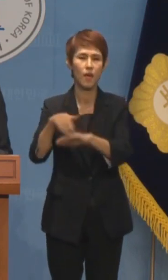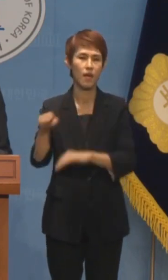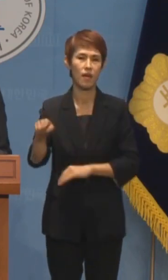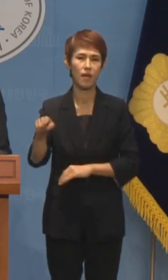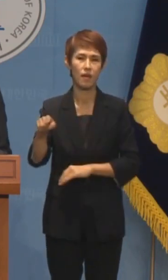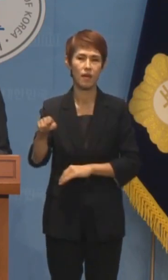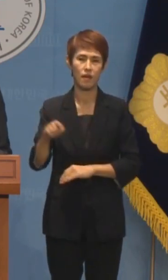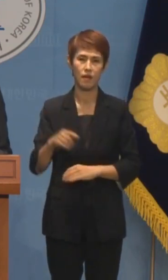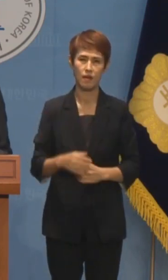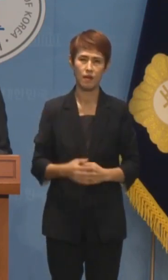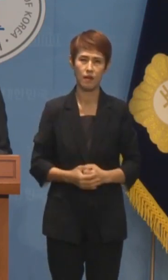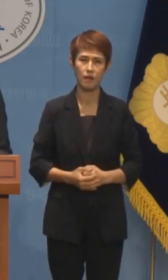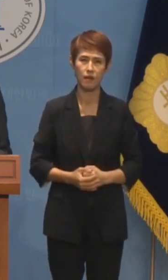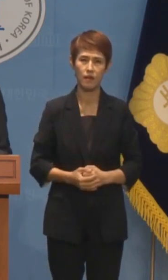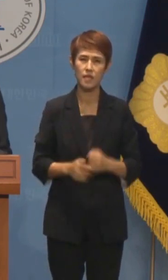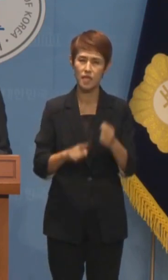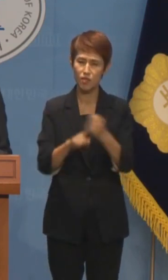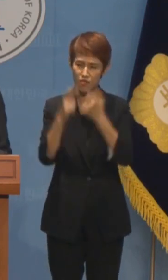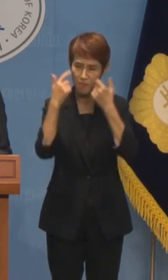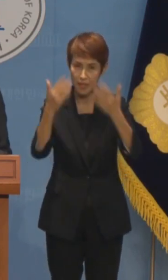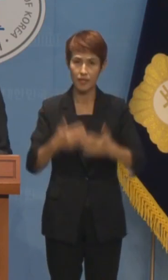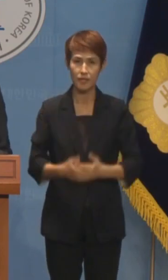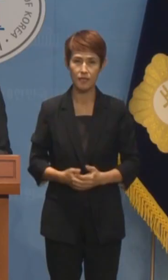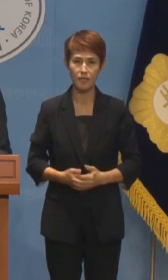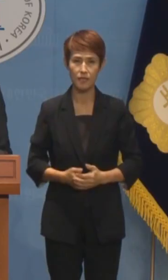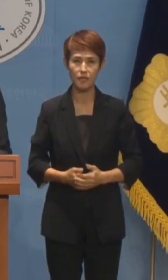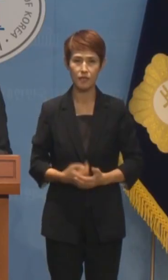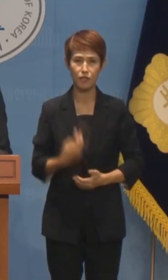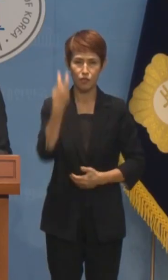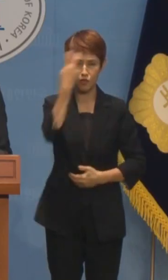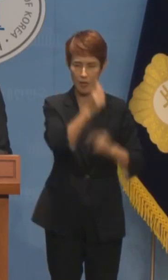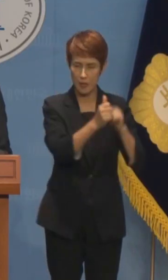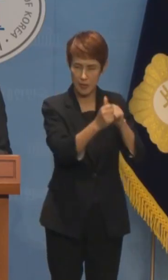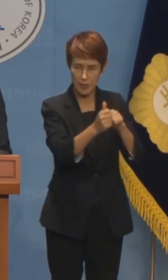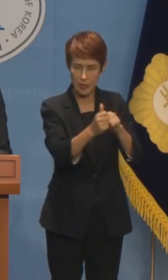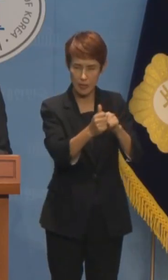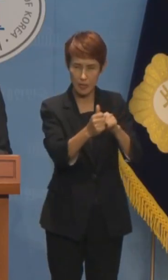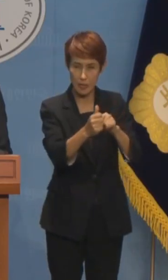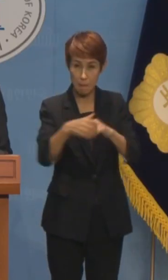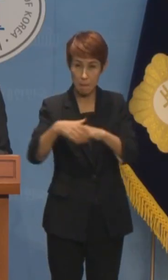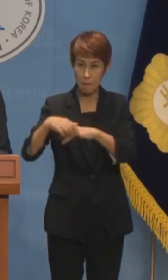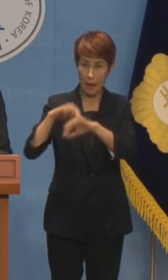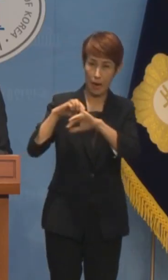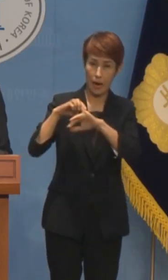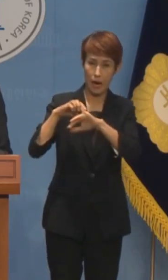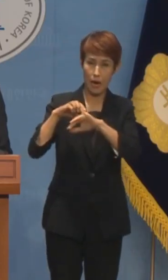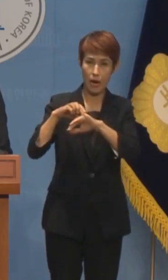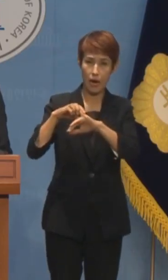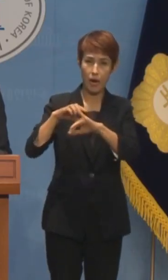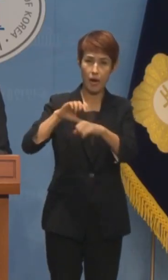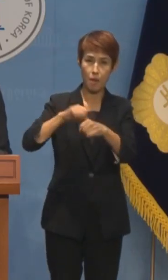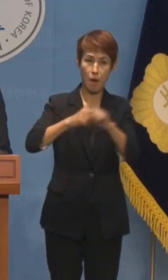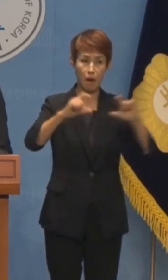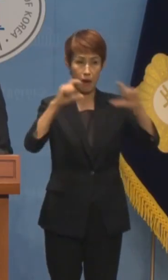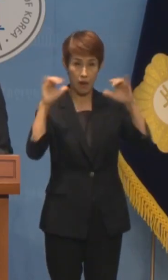있습니다. 수사 외압의 실체가 드러나고 법적 책임을 지게 될 곳이 두려운 것 아닙니까?